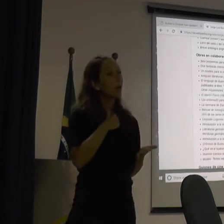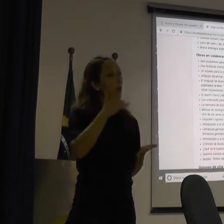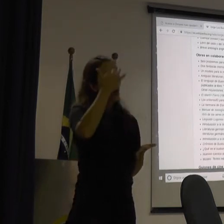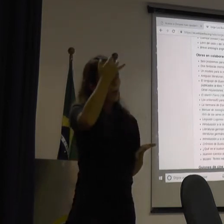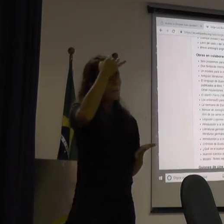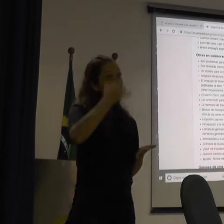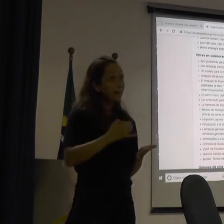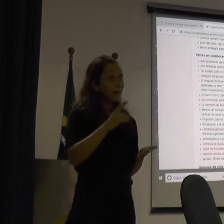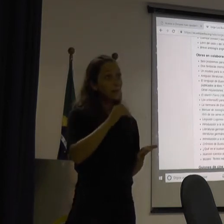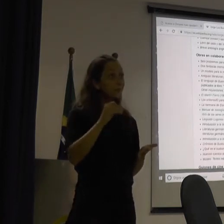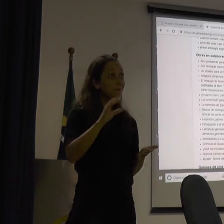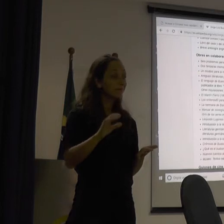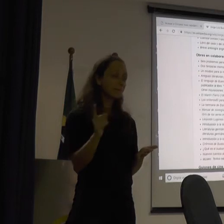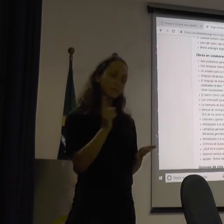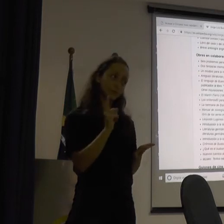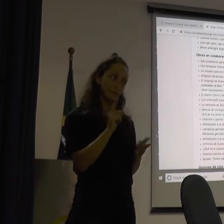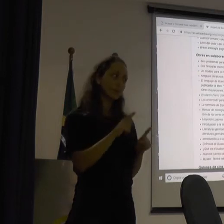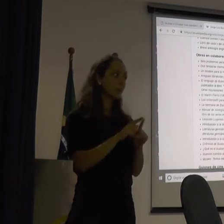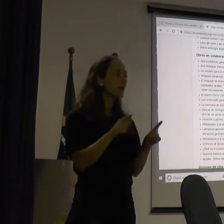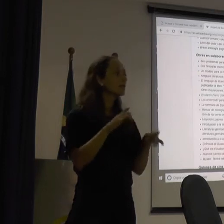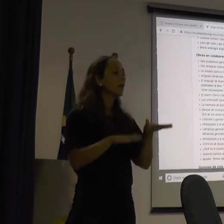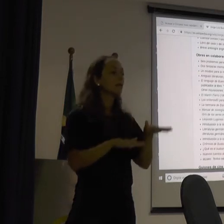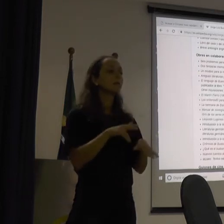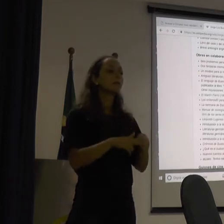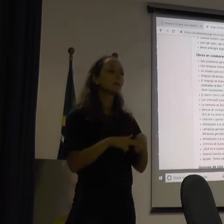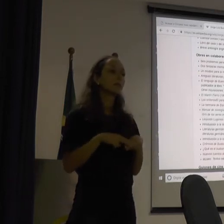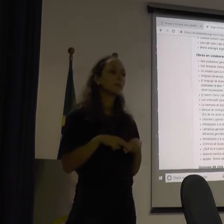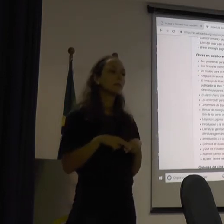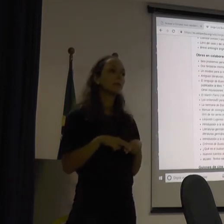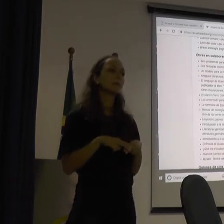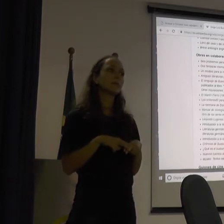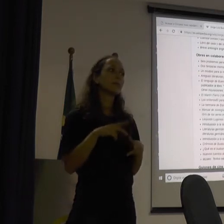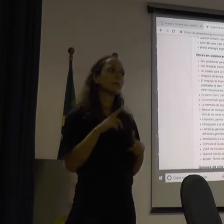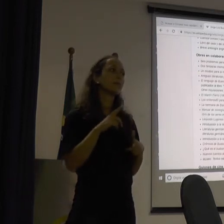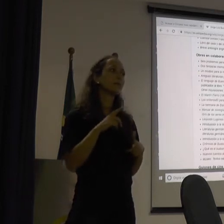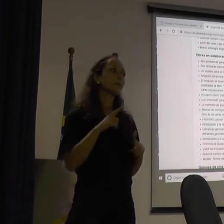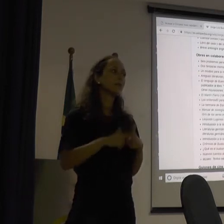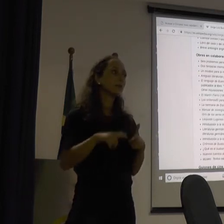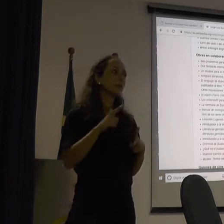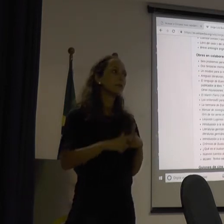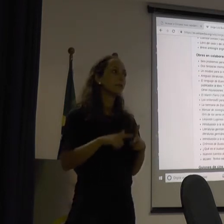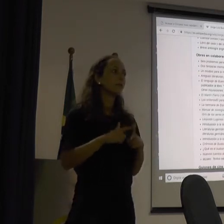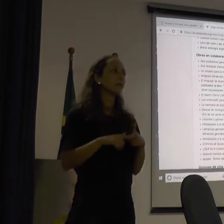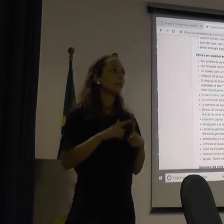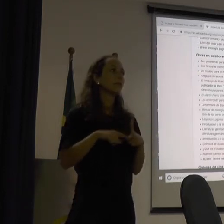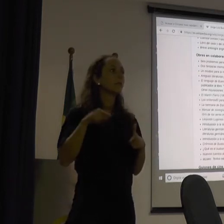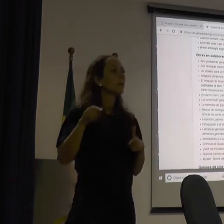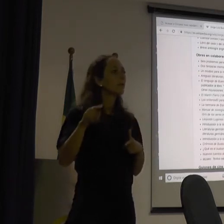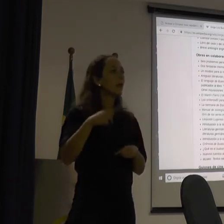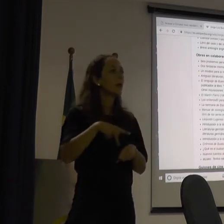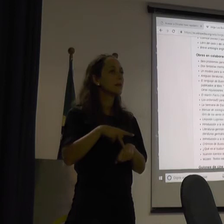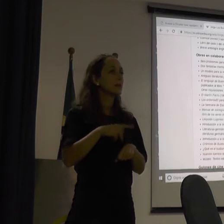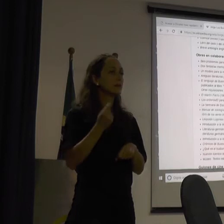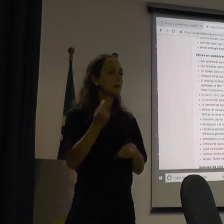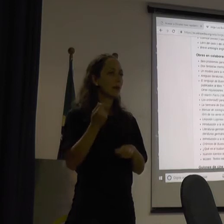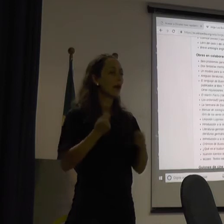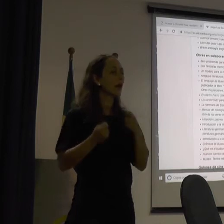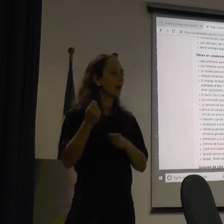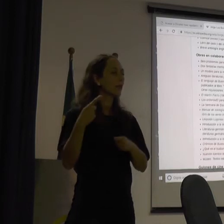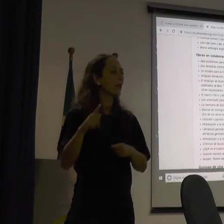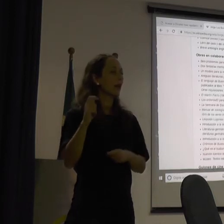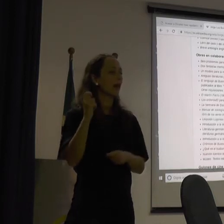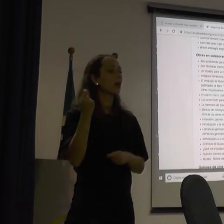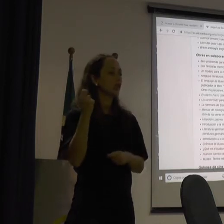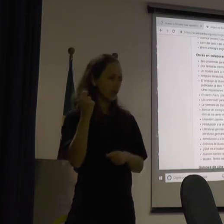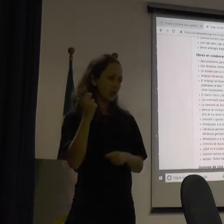totalmente. Bom, em parte talvez pela crise da indústria argentina, né? Da crise do país, de fato,